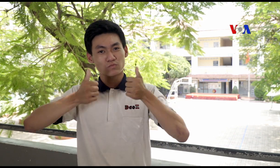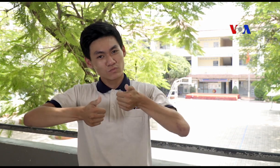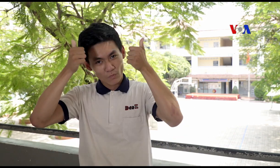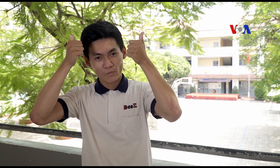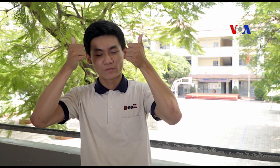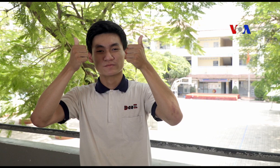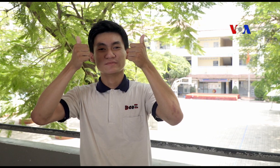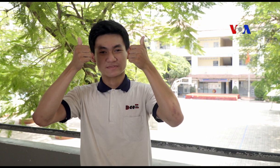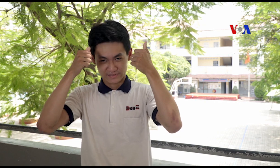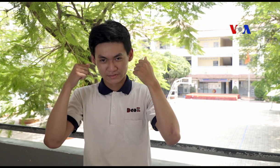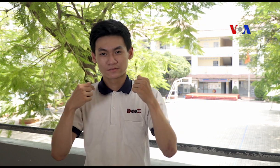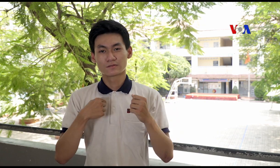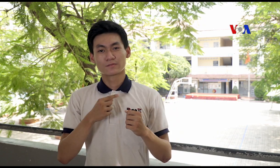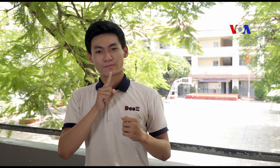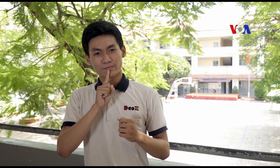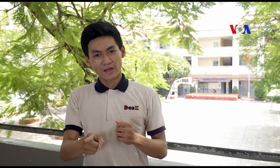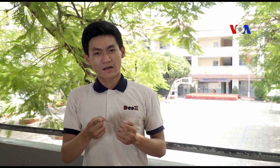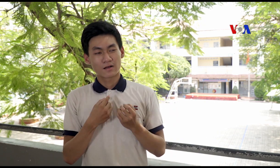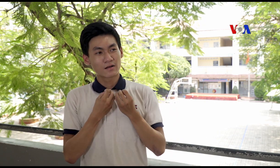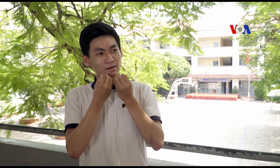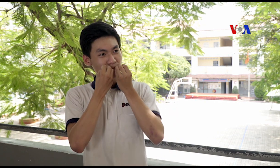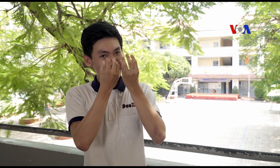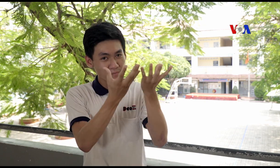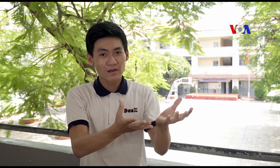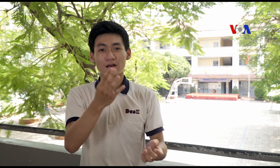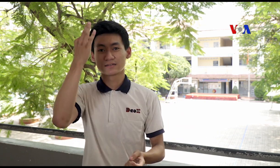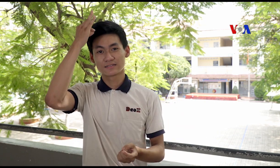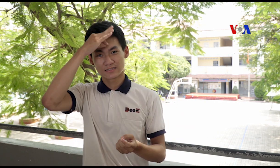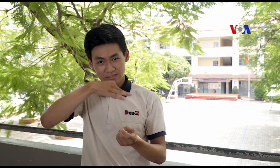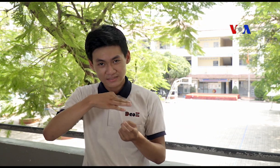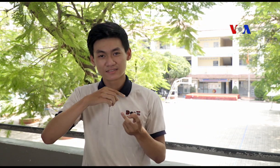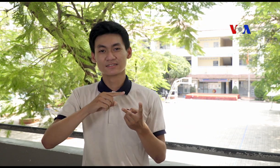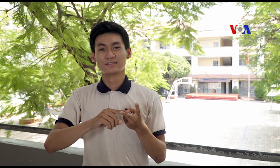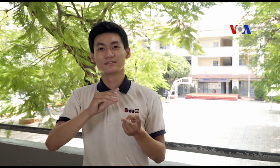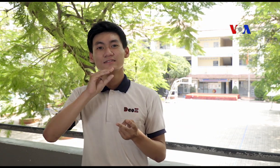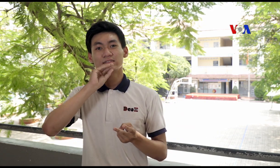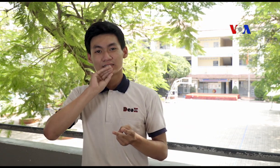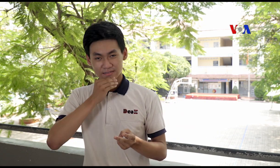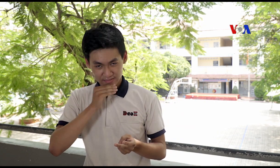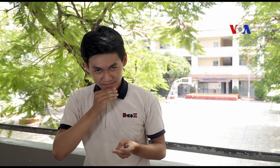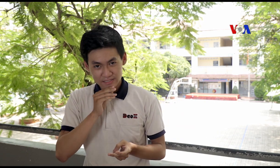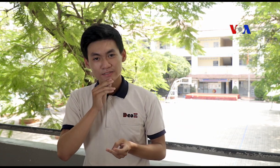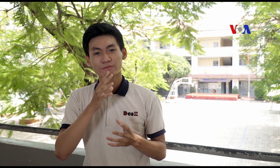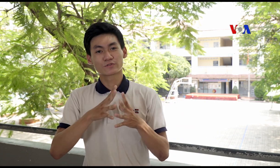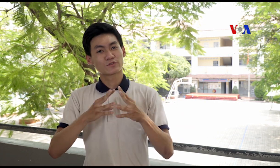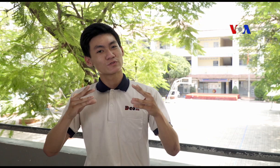giúp được nhiều người hơn nữa. Em xin được chân thành cảm ơn cô Thảo và thầy Khiêm rất nhiều.